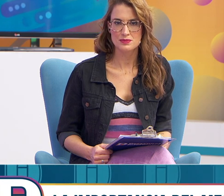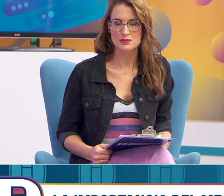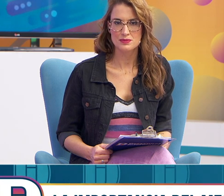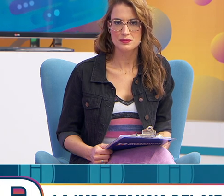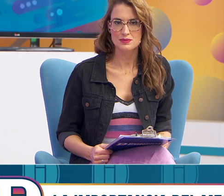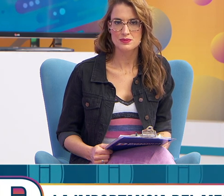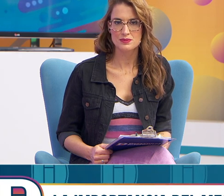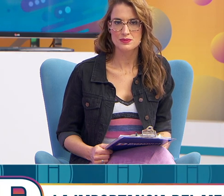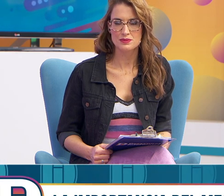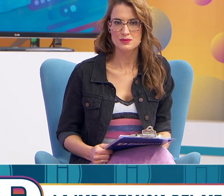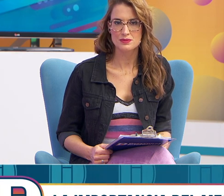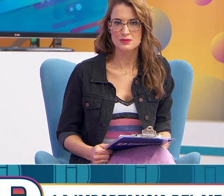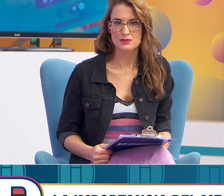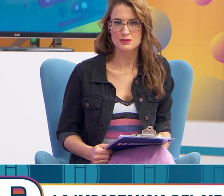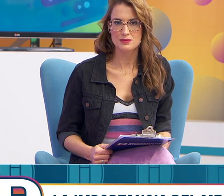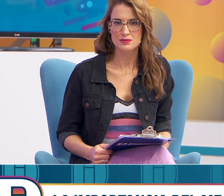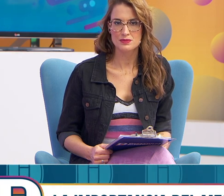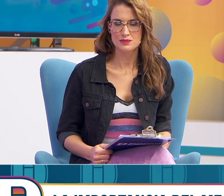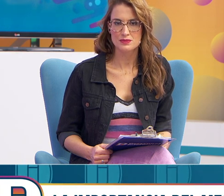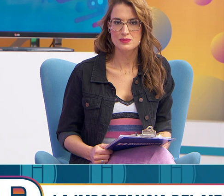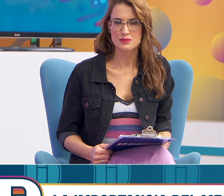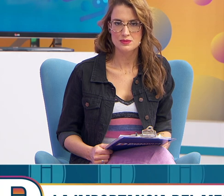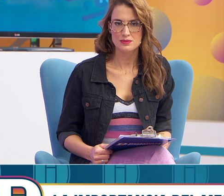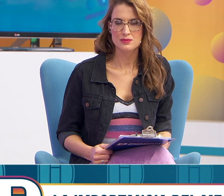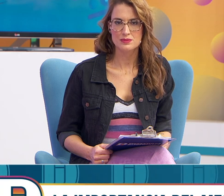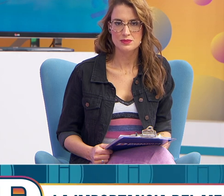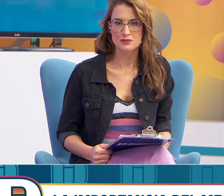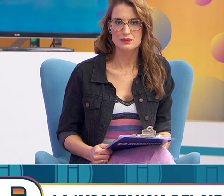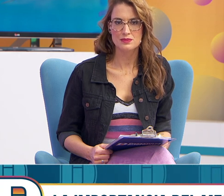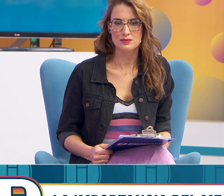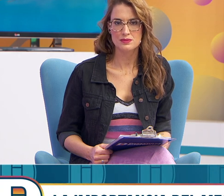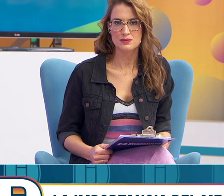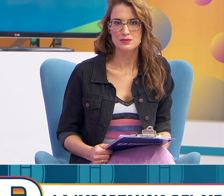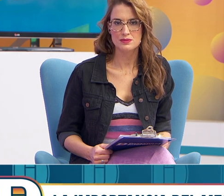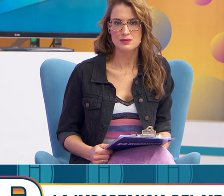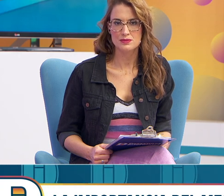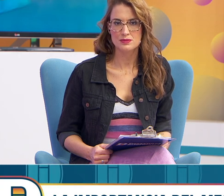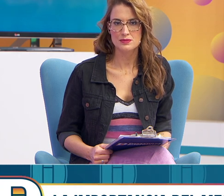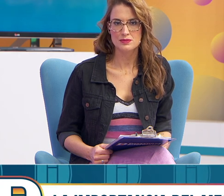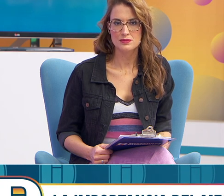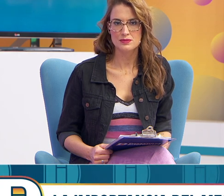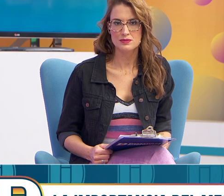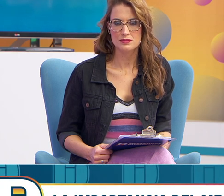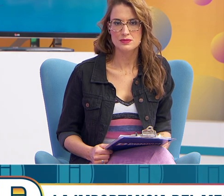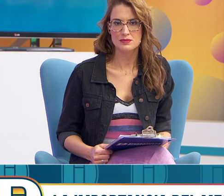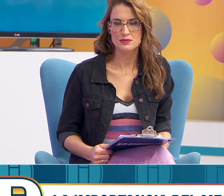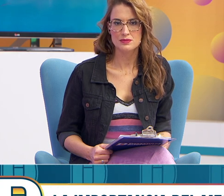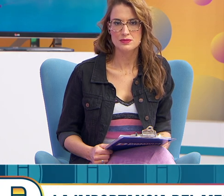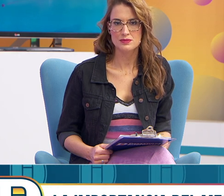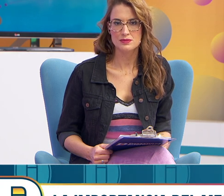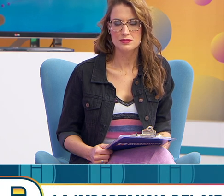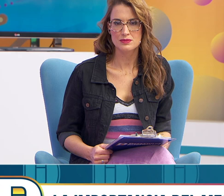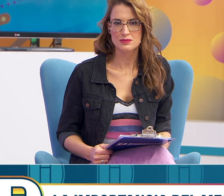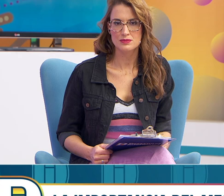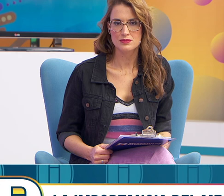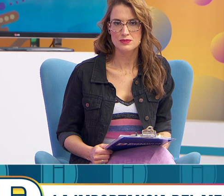las traducciones y lo que aporta es en el lenguaje enriquece el lenguaje aporta y te puedo contar que ahora este